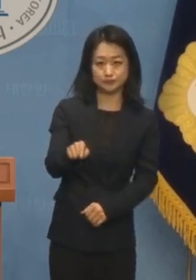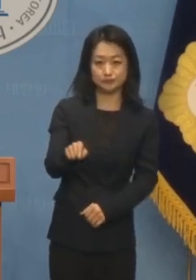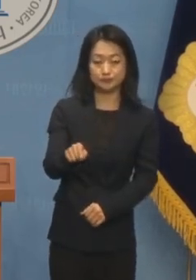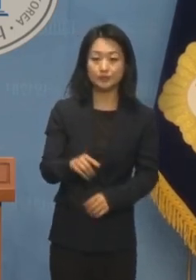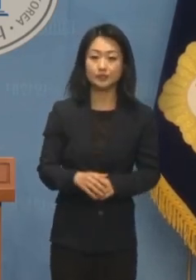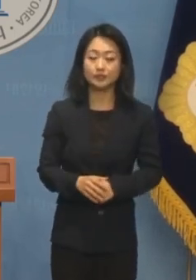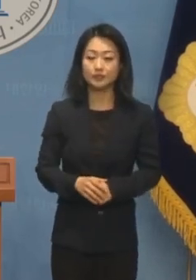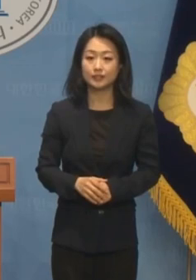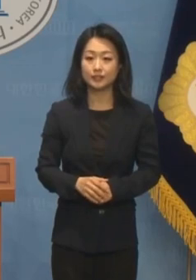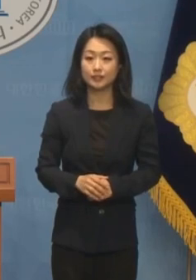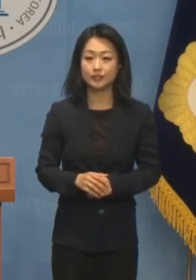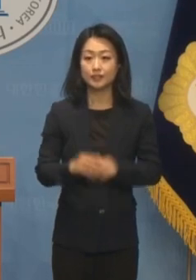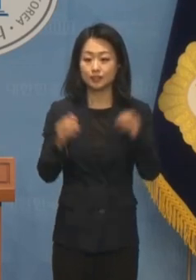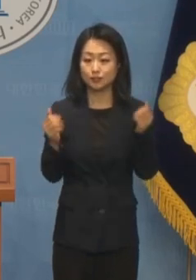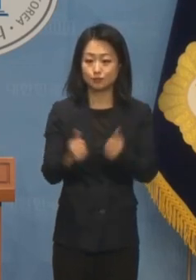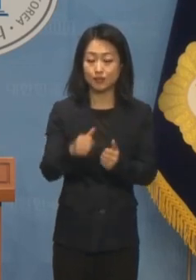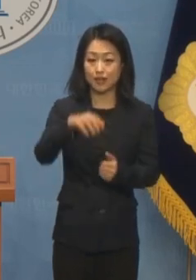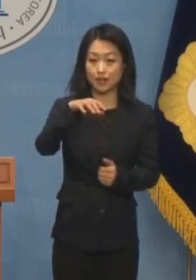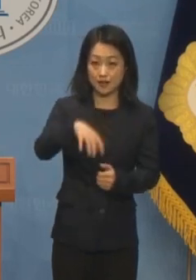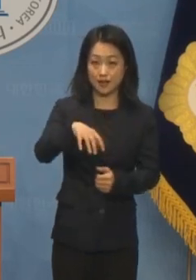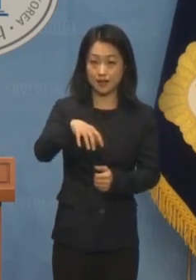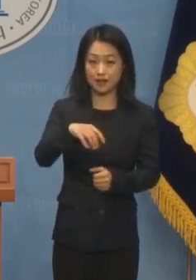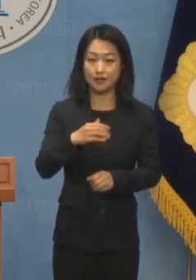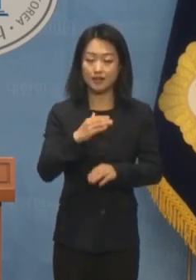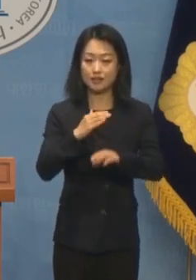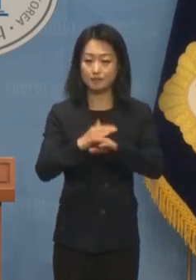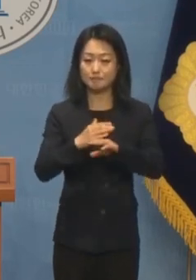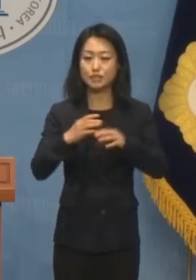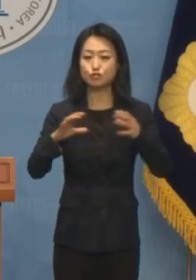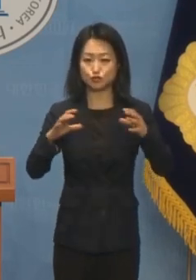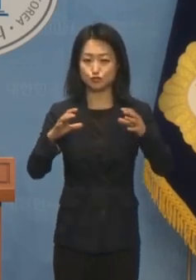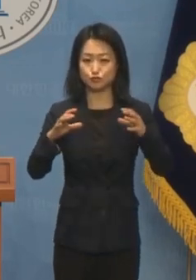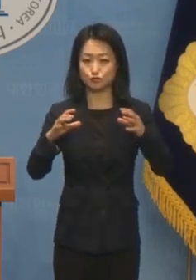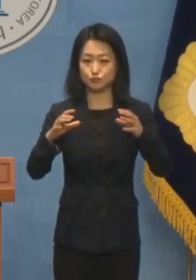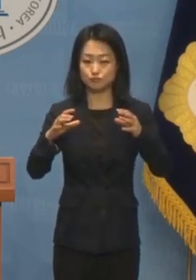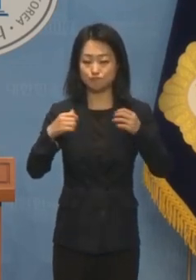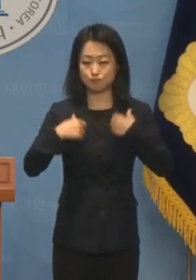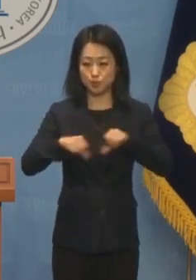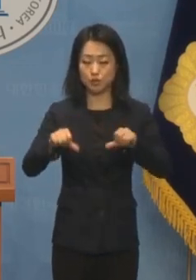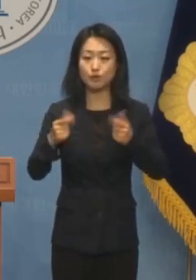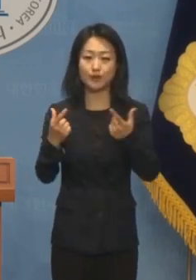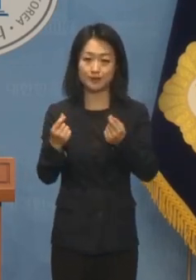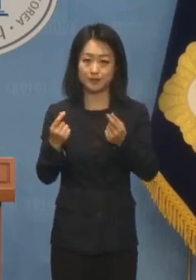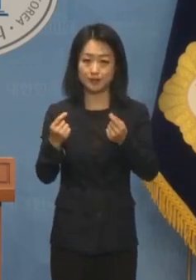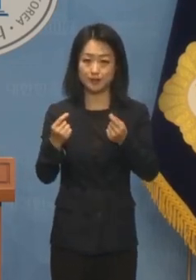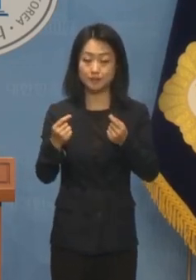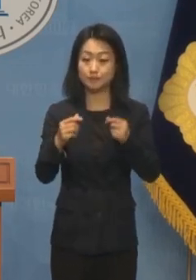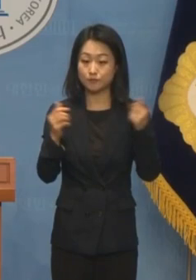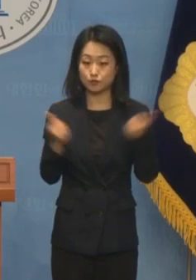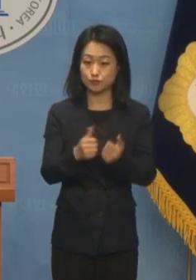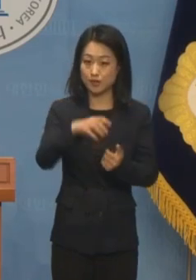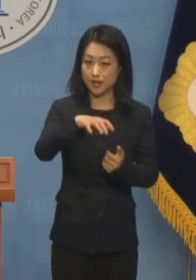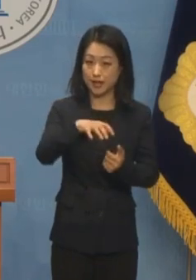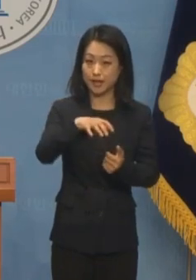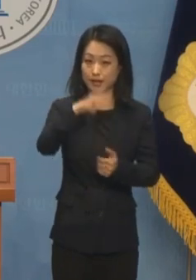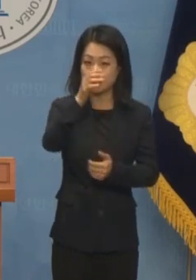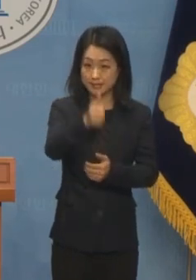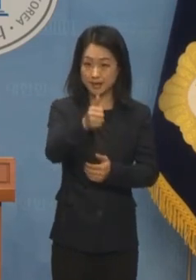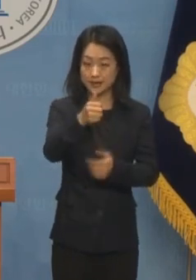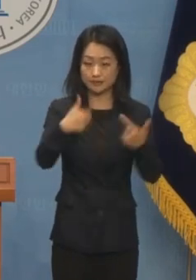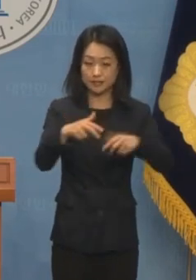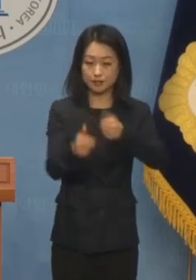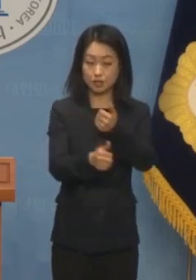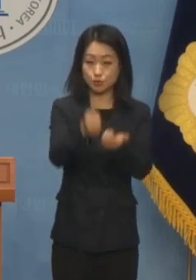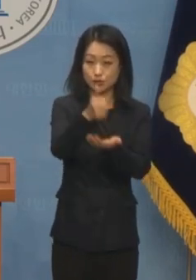것입니까 국회의장과 민주당은 원구성과 관련해 여 협의할 수 있는 협상안을